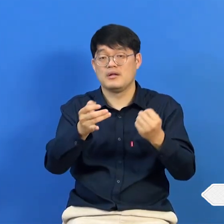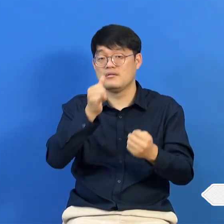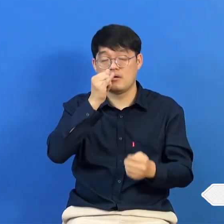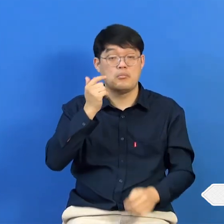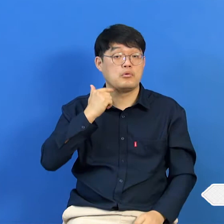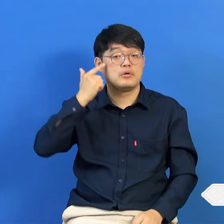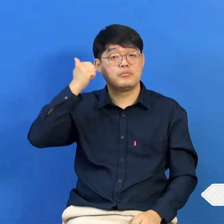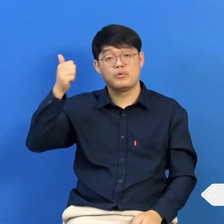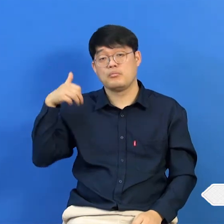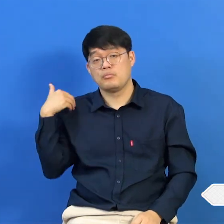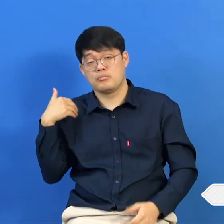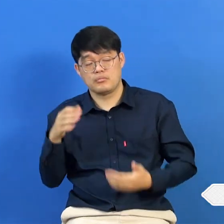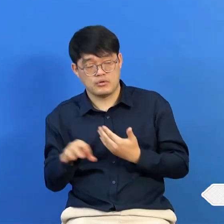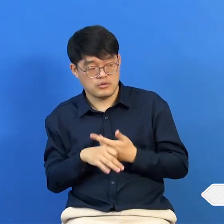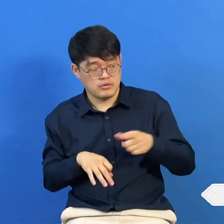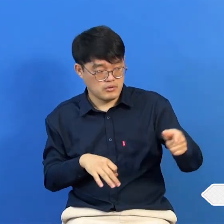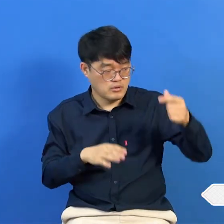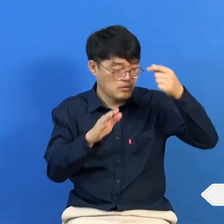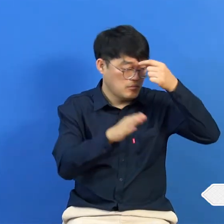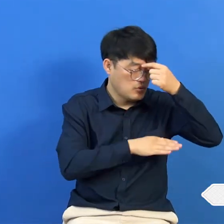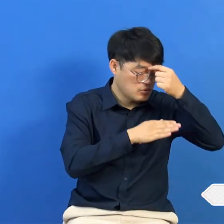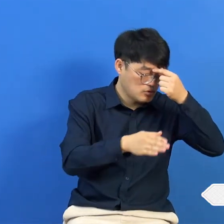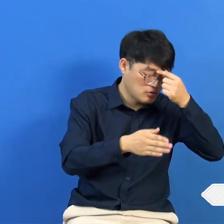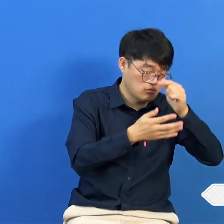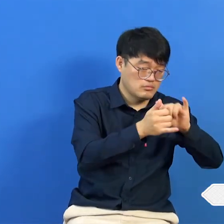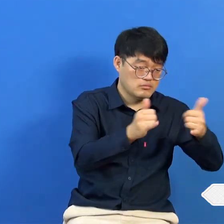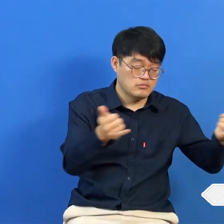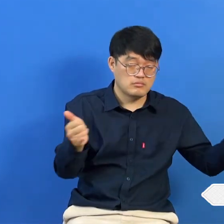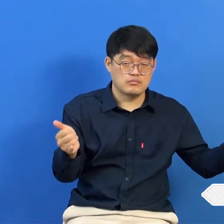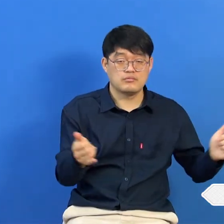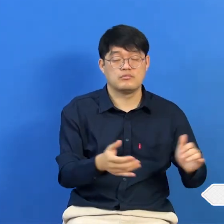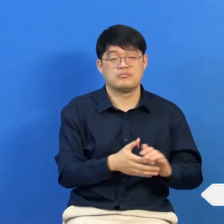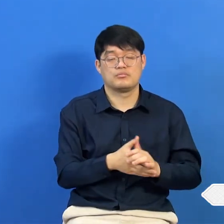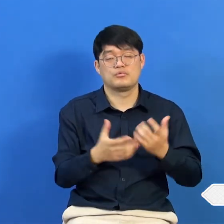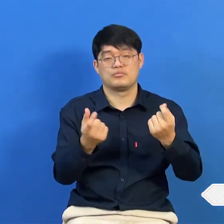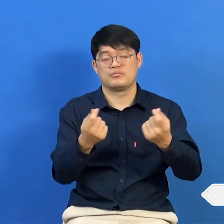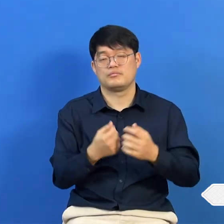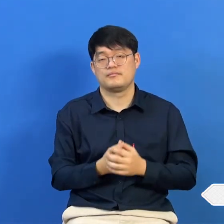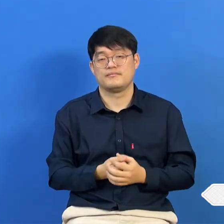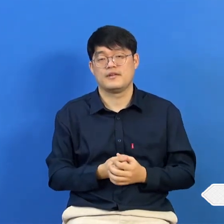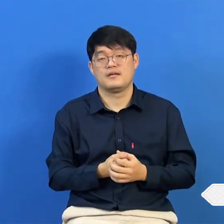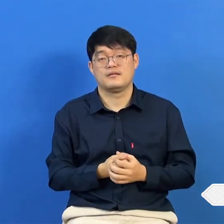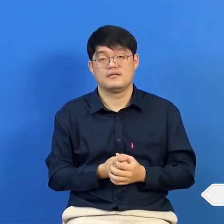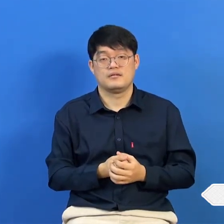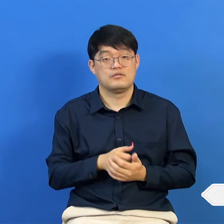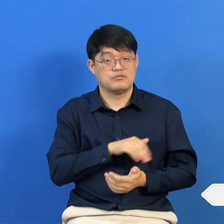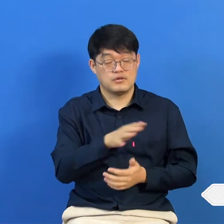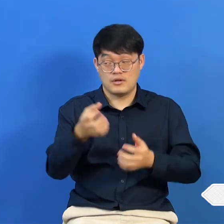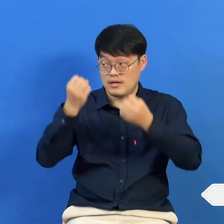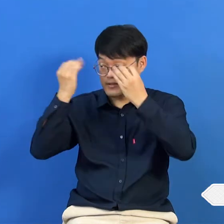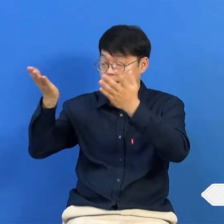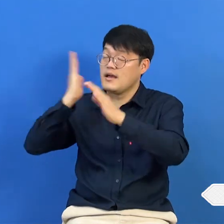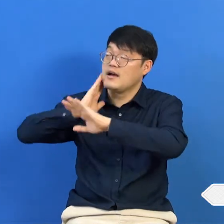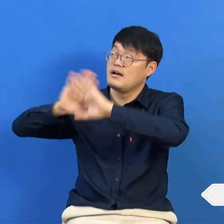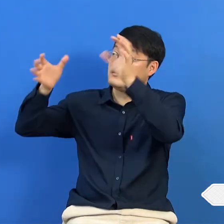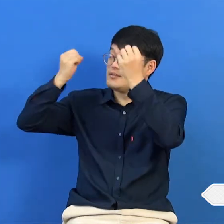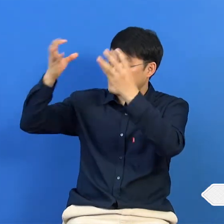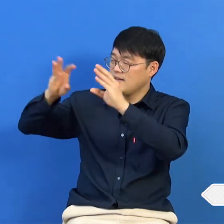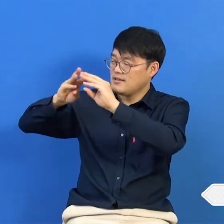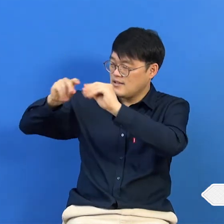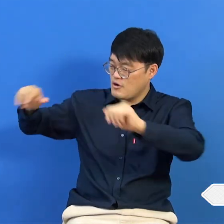목사님들이 그러면 평신도는 더 말할 것도 없습니다. 우리는 새하늘 새 땅에서 우리가 온